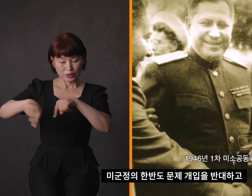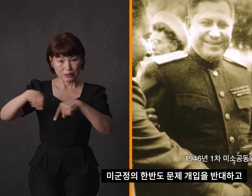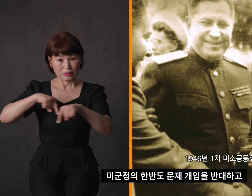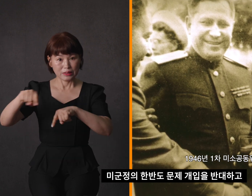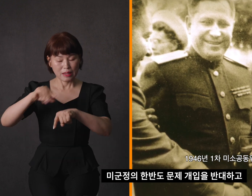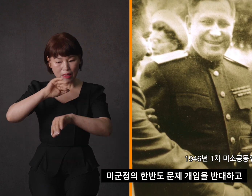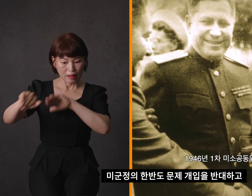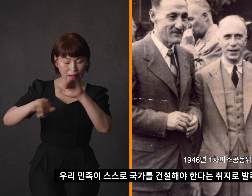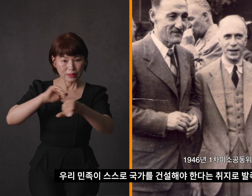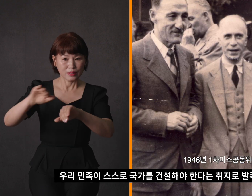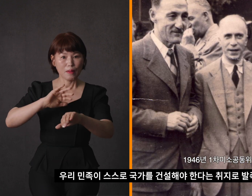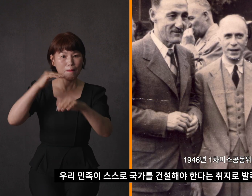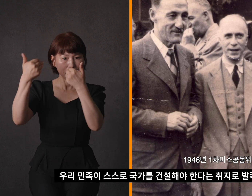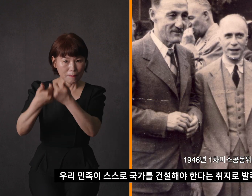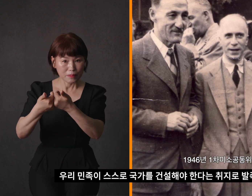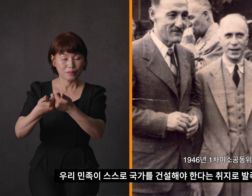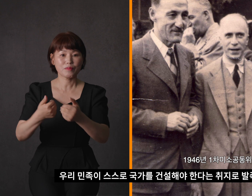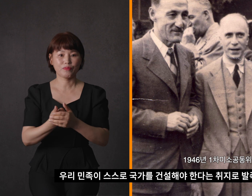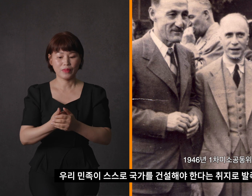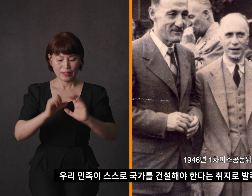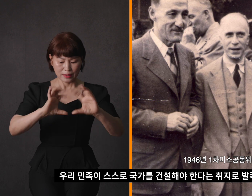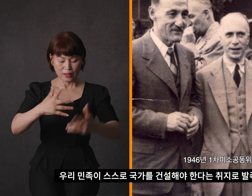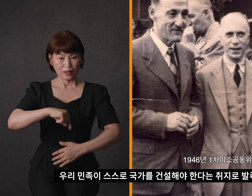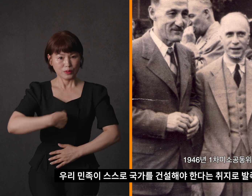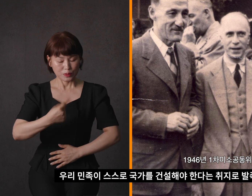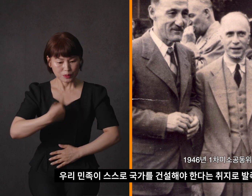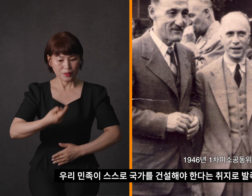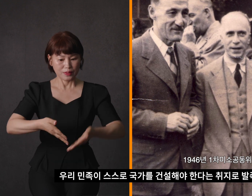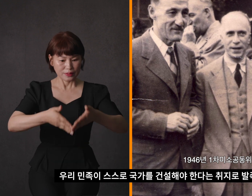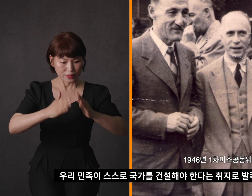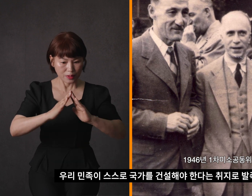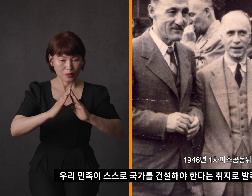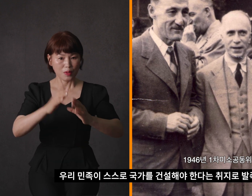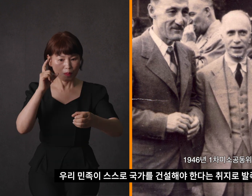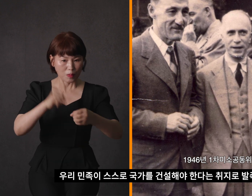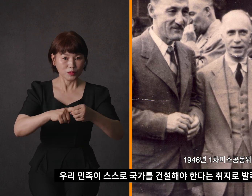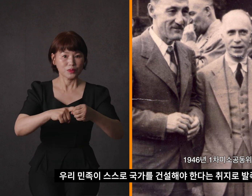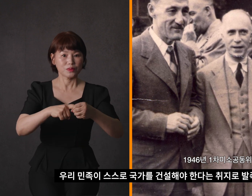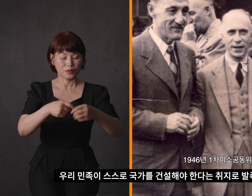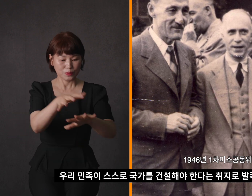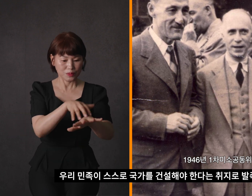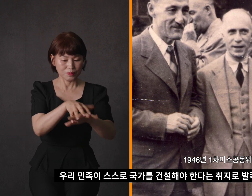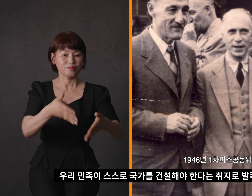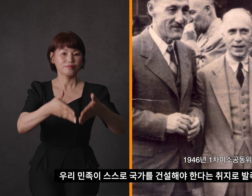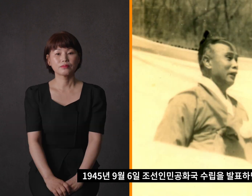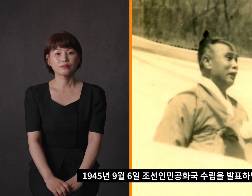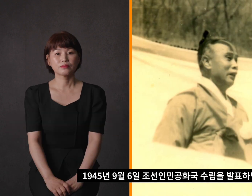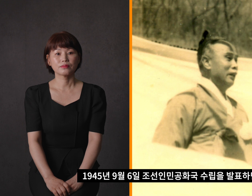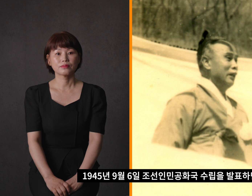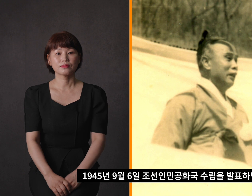개입을 반대하고 우리 민족이 스스로 국가를 건설해야 한다는 취지로 발족했습니다.